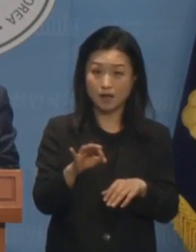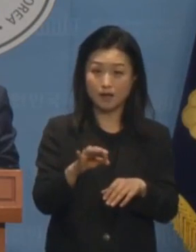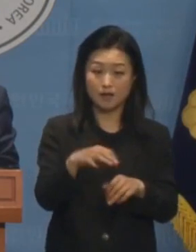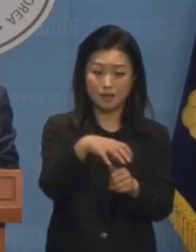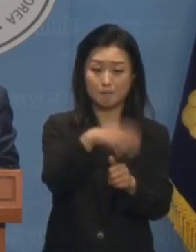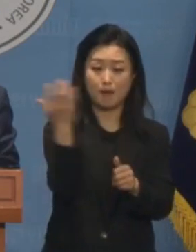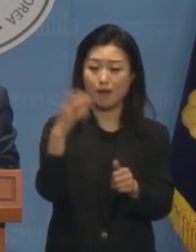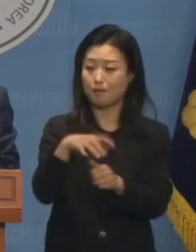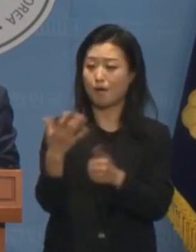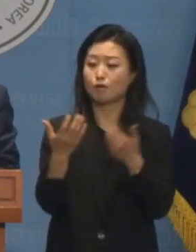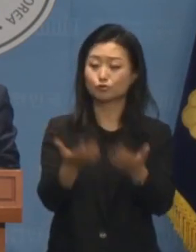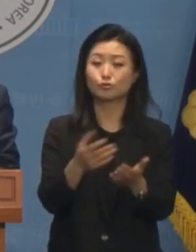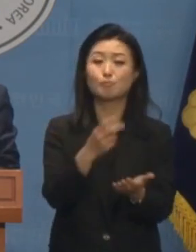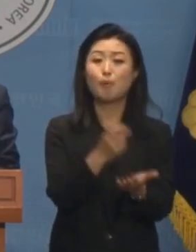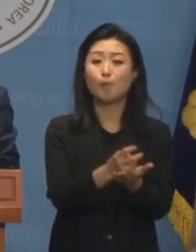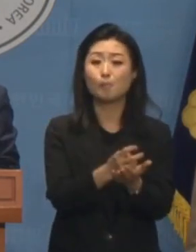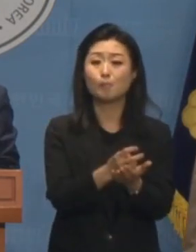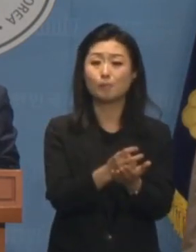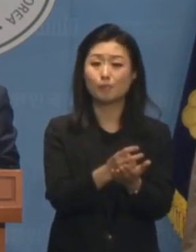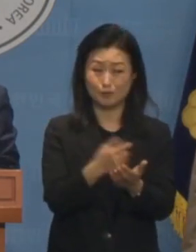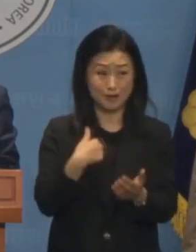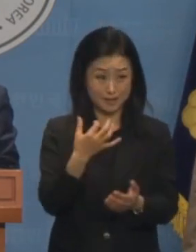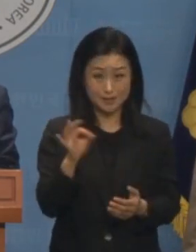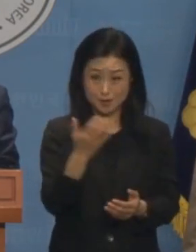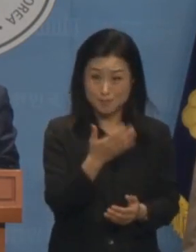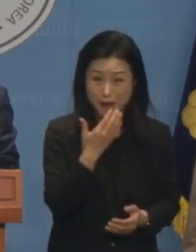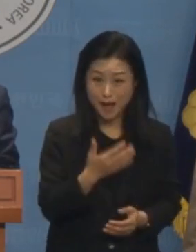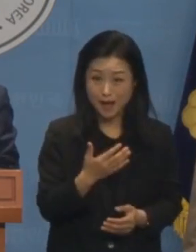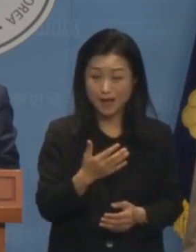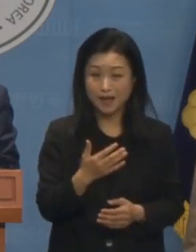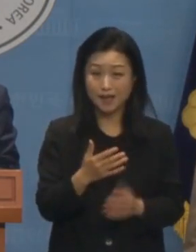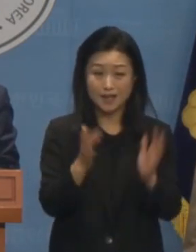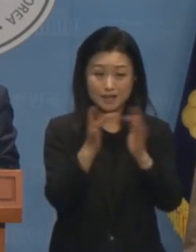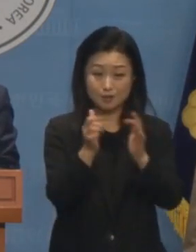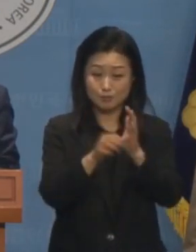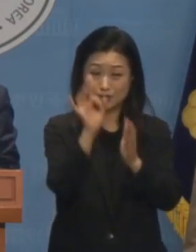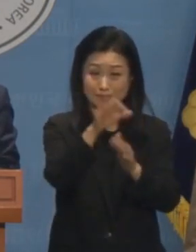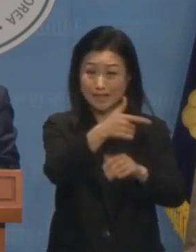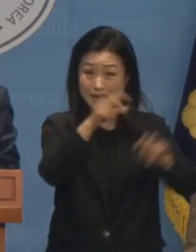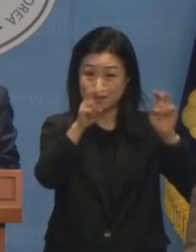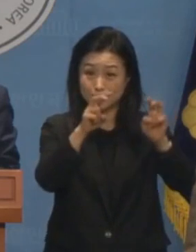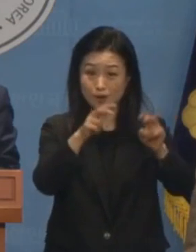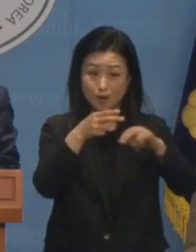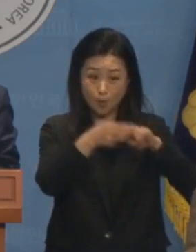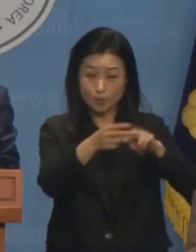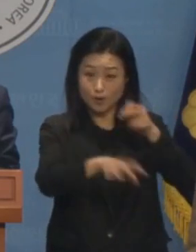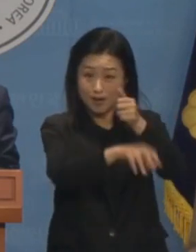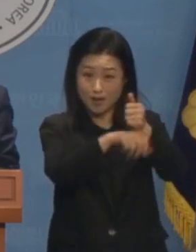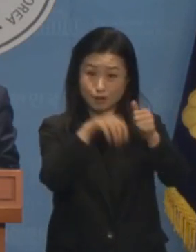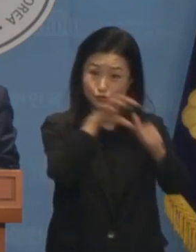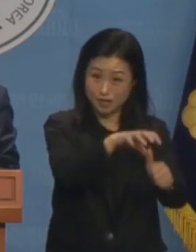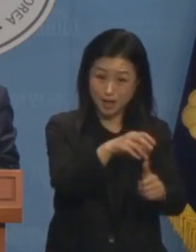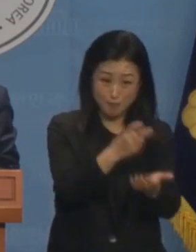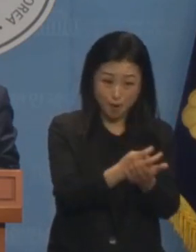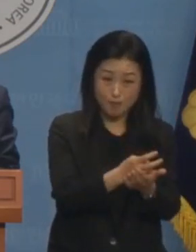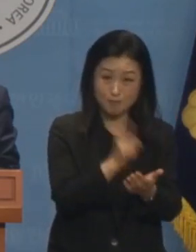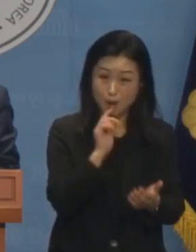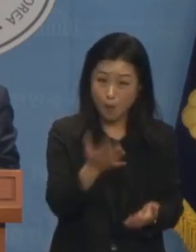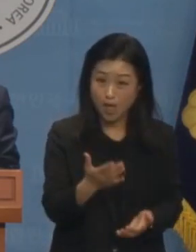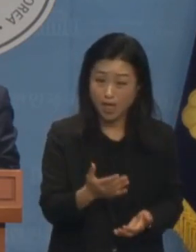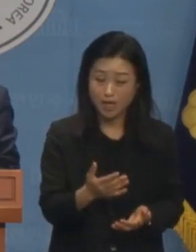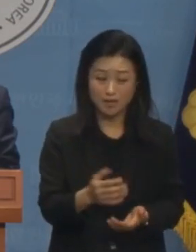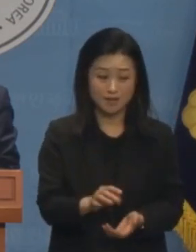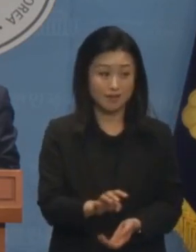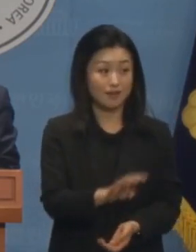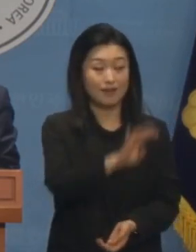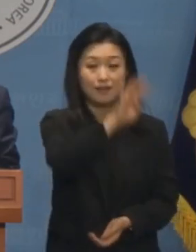정부 입법안, 이걸 어떻게 온라인 플랫폼 공룡업체들을 규제하기 위한 법이라고 이야기할